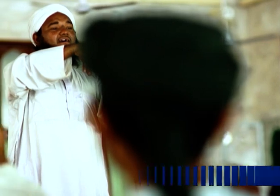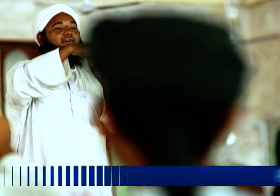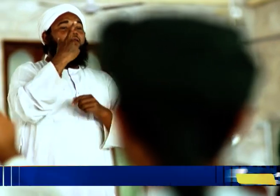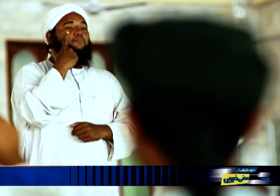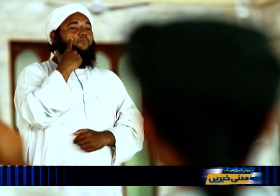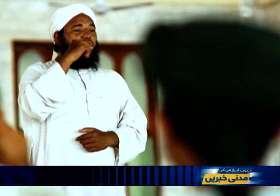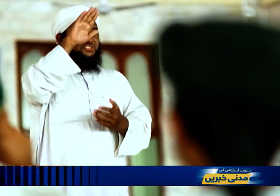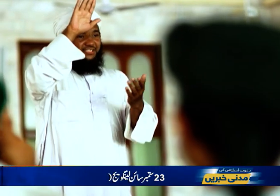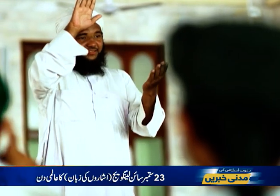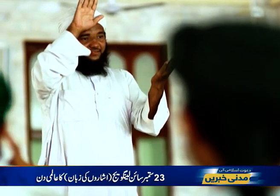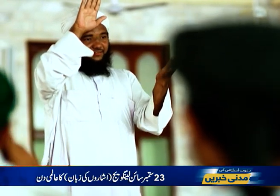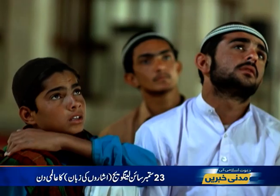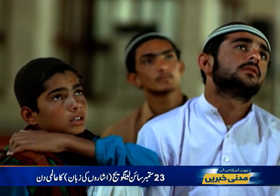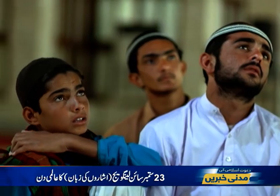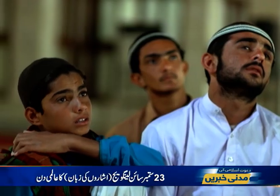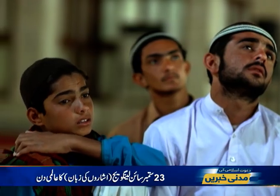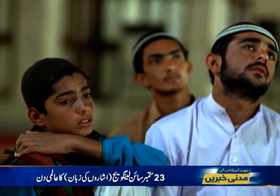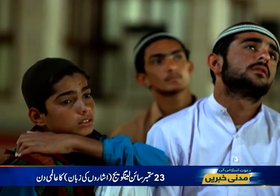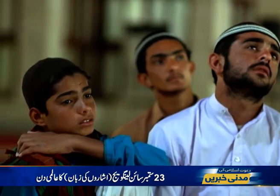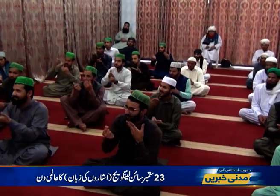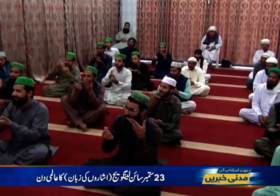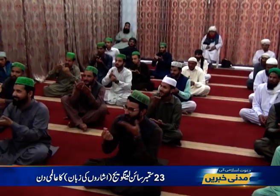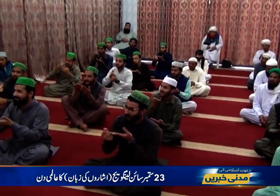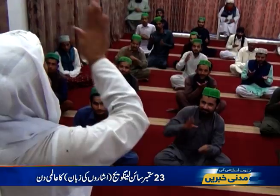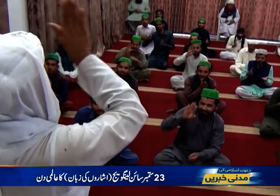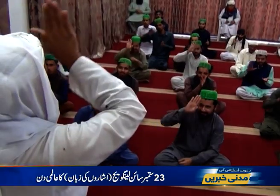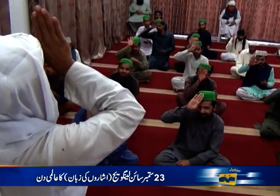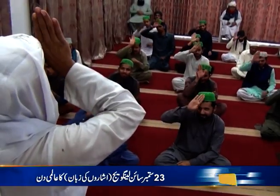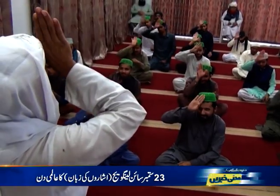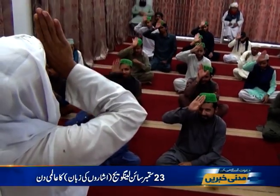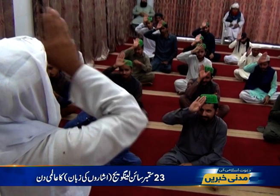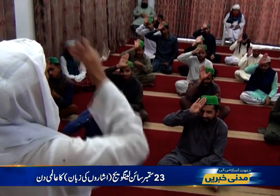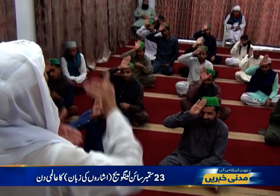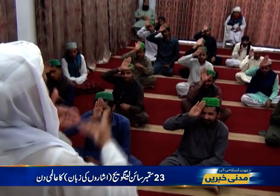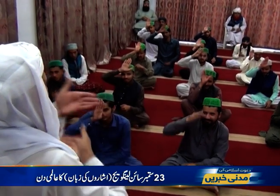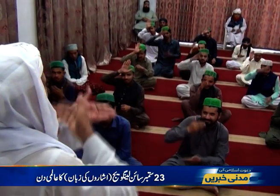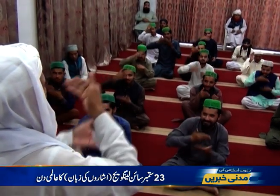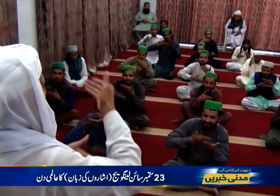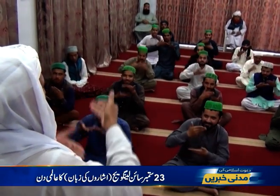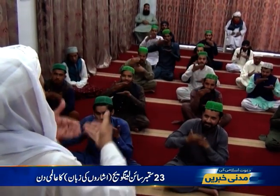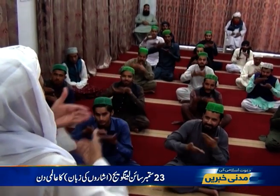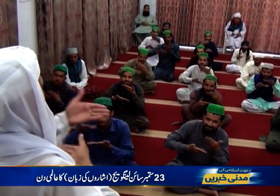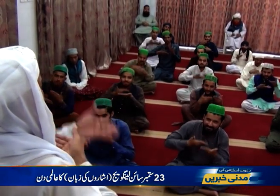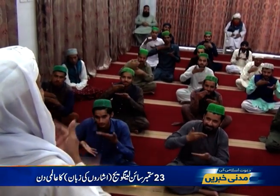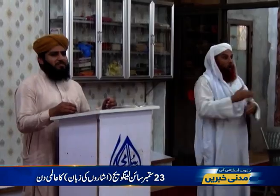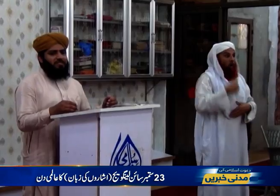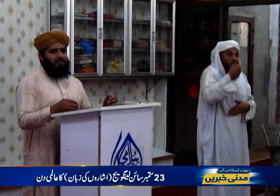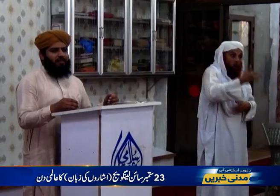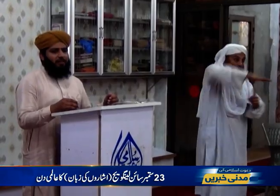قوت گویائی و سماعت سے محروم افراد کے لیے رائج کی گئی سائن لینگویج یعنی اشاروں کی زبان کو اہمیت دیتے ہوئے 23 سپتمبر کو اس کا عالمی دن ہے۔